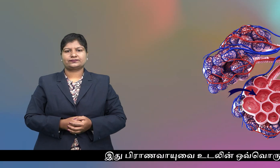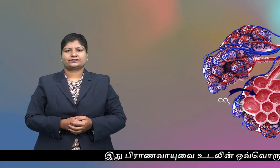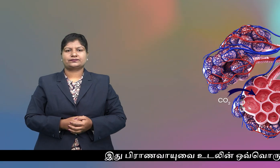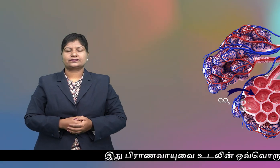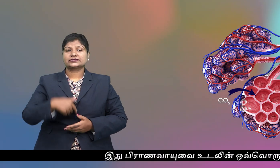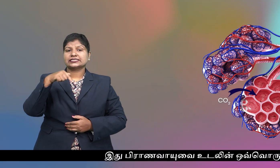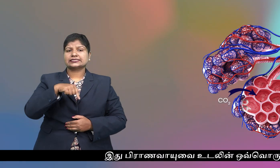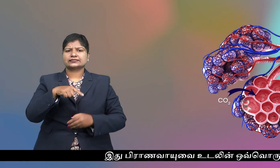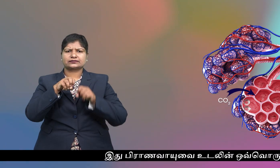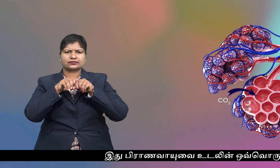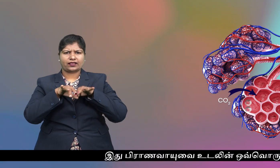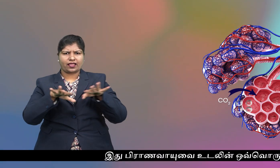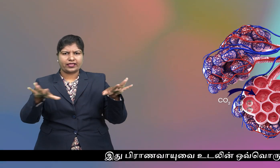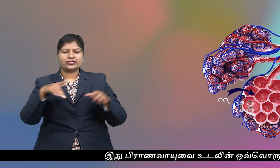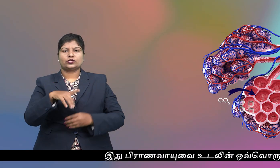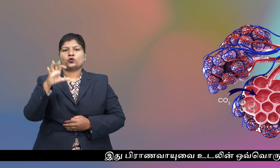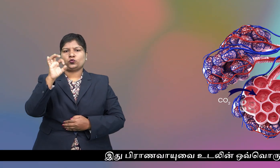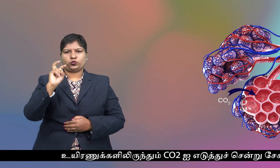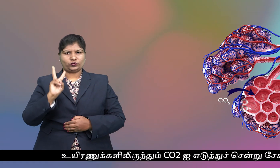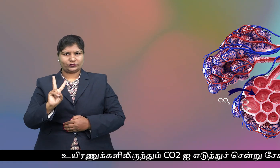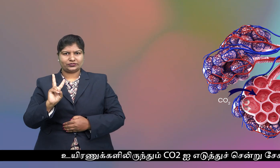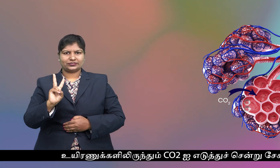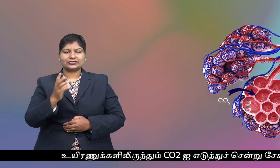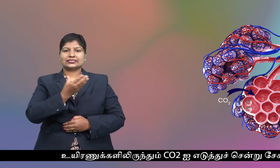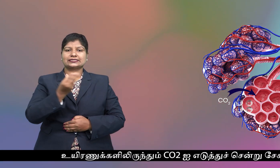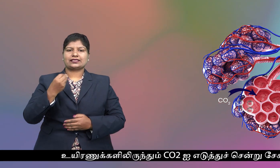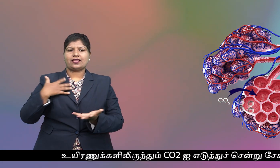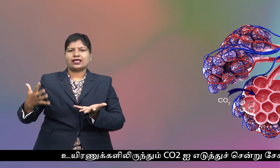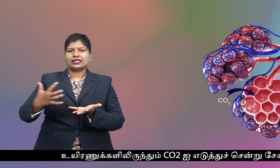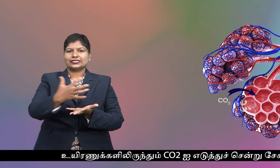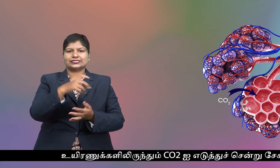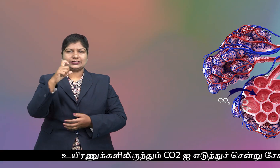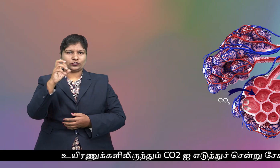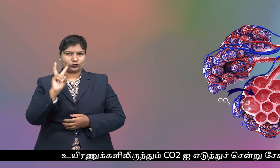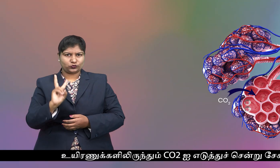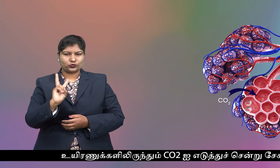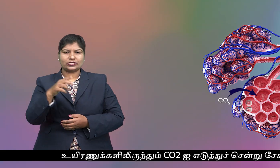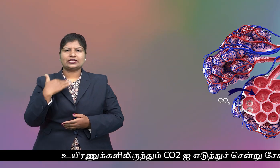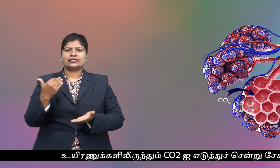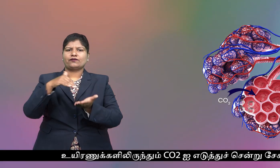இது பிராணவாயுவை உடலின் ஒவ்வொரு உயிரணுக்களில் இருந்தும் கரிமல வாயுவை எடுத்து சென்று